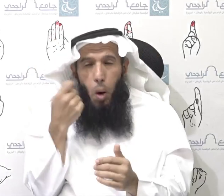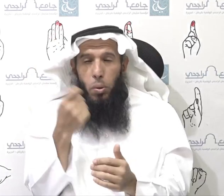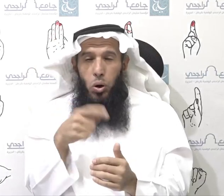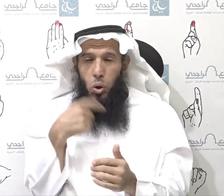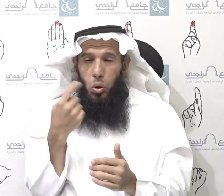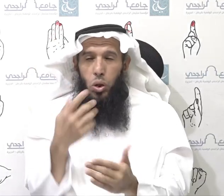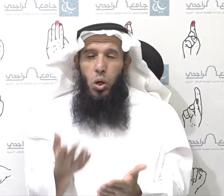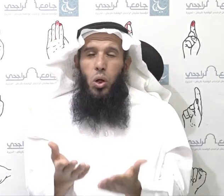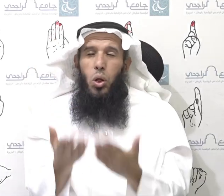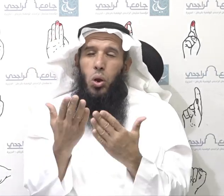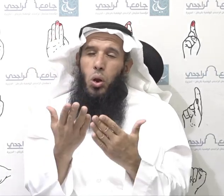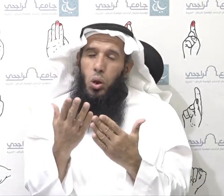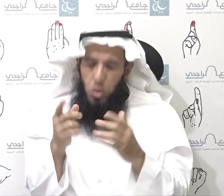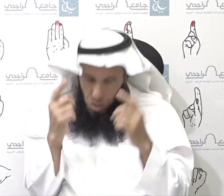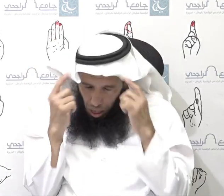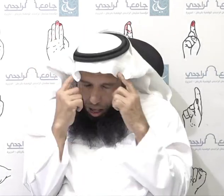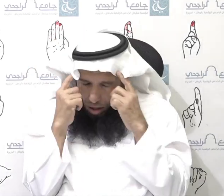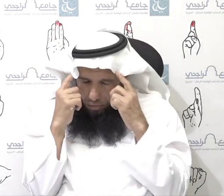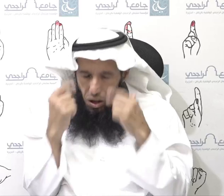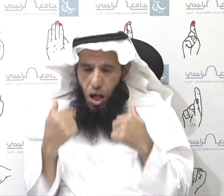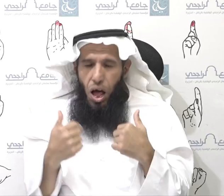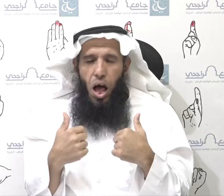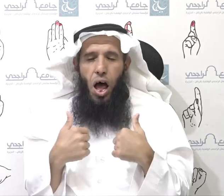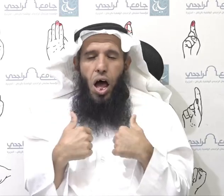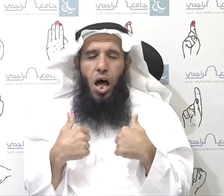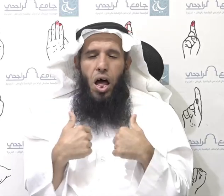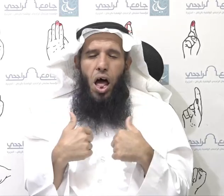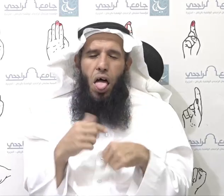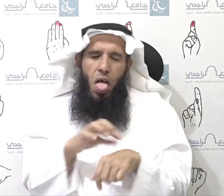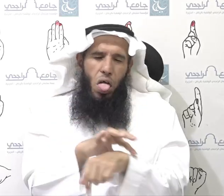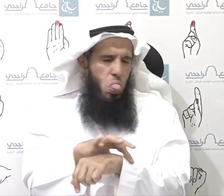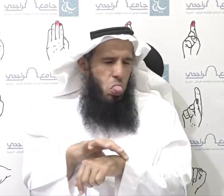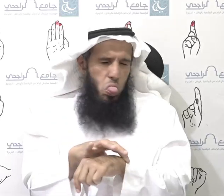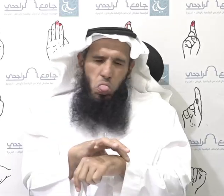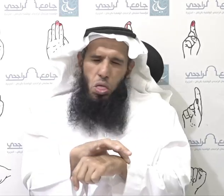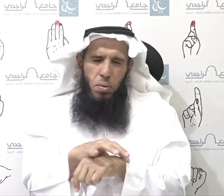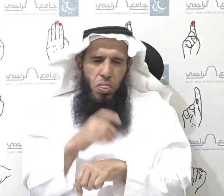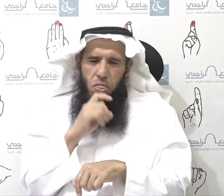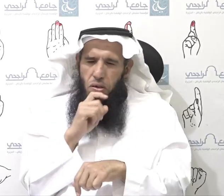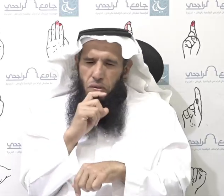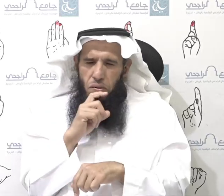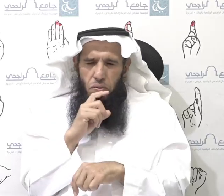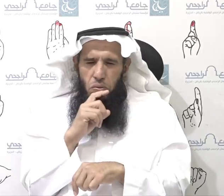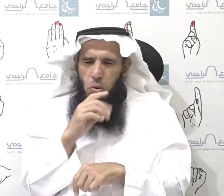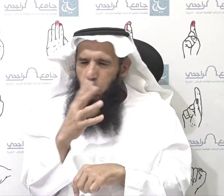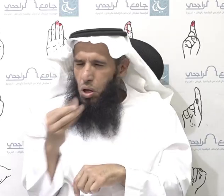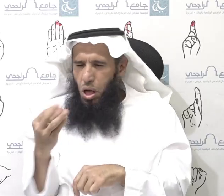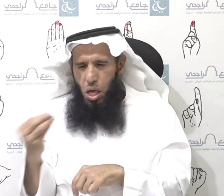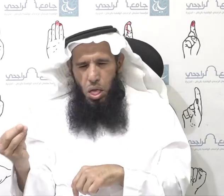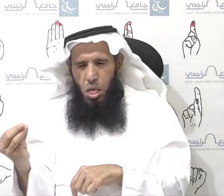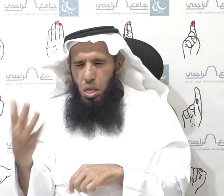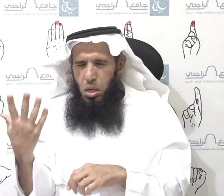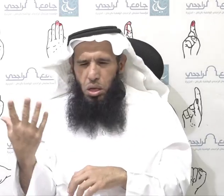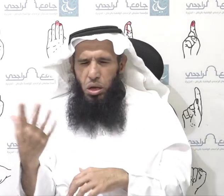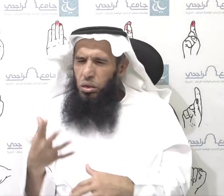اللهم إنك تعلم أنه قد رق عظمي وكثرت رعيتي، فاقبضني إليك غير مضيع ولا